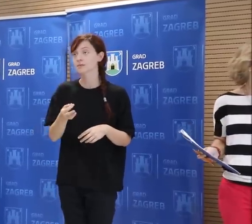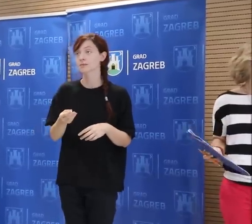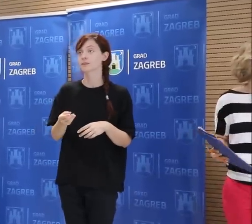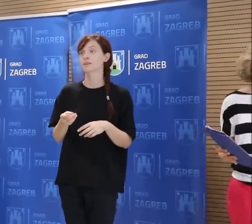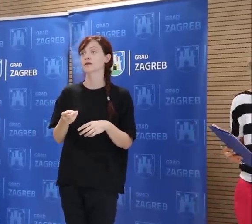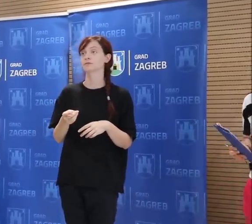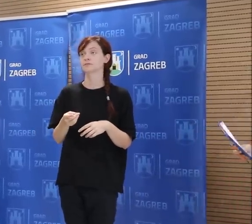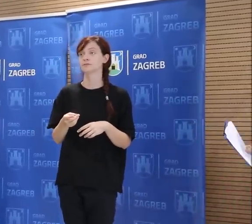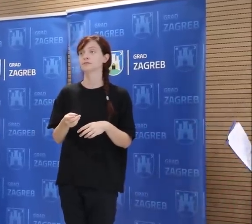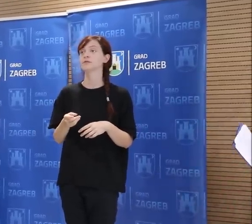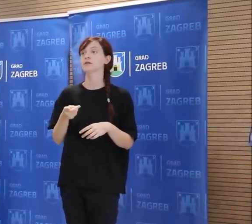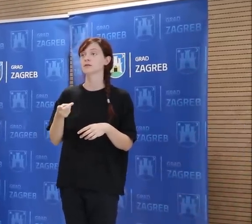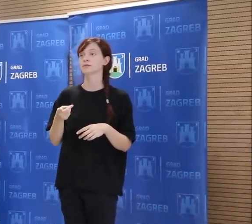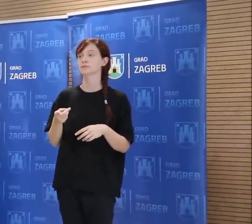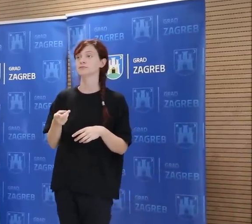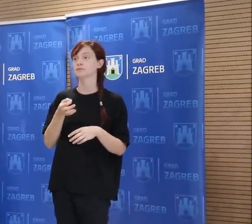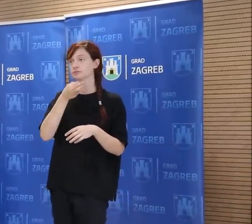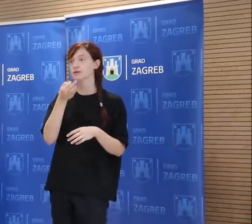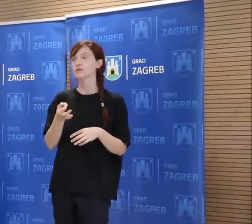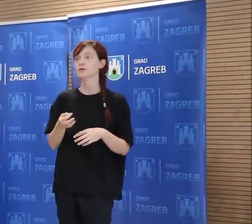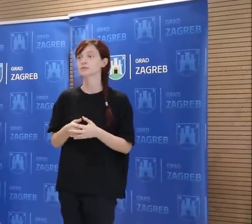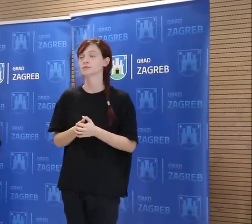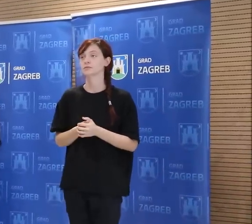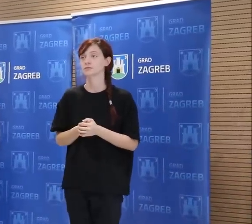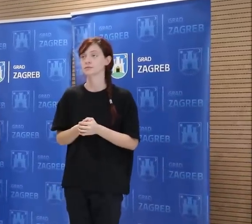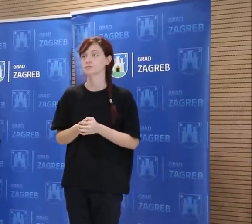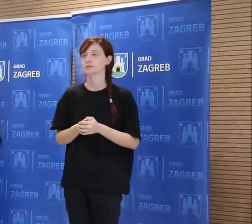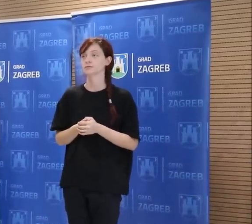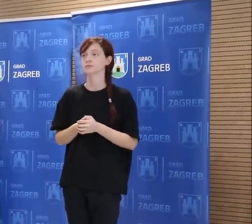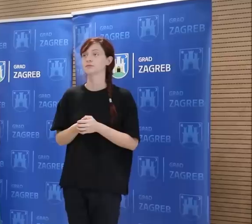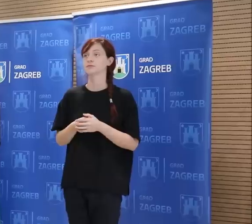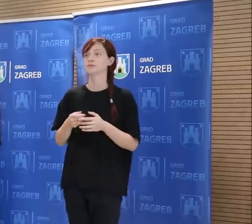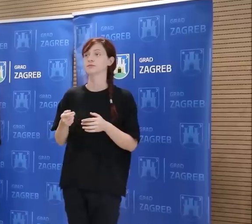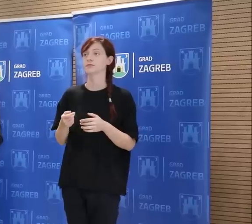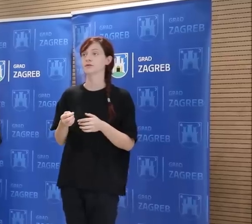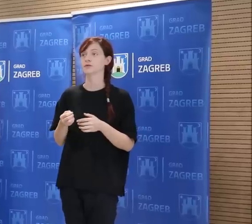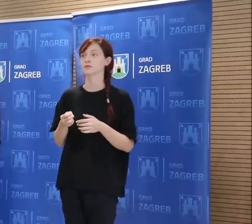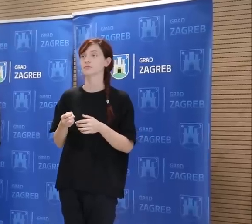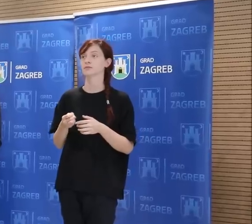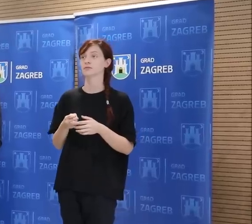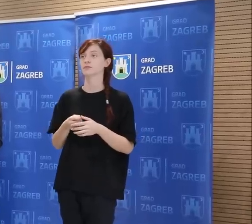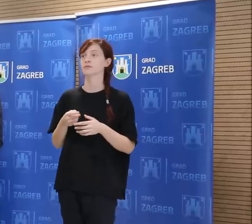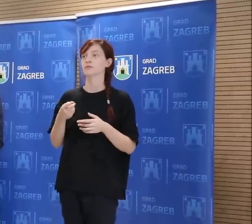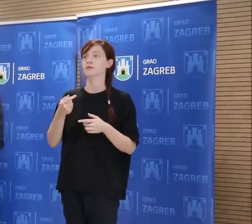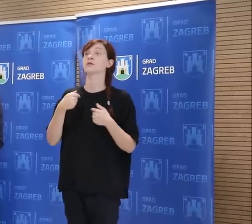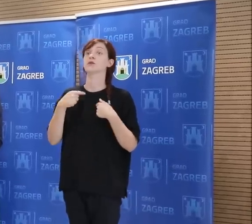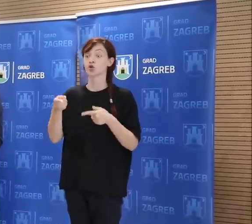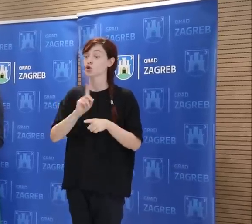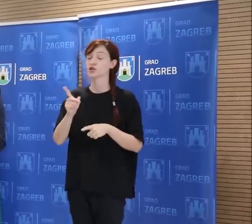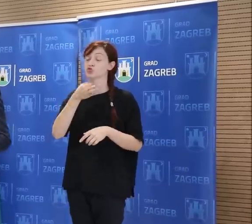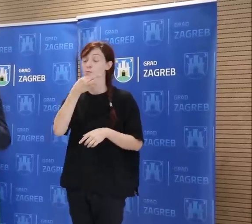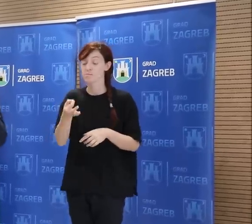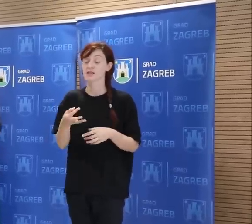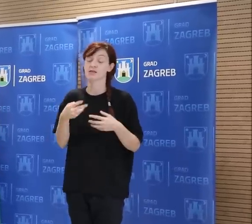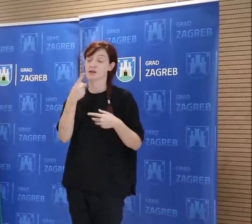dozvolite da završimo treće pitanje pa ćete dati odgovor. Držimo se neke etike. Pitanje, ovo je vaš monolog. To su pitanja na koji traže građani